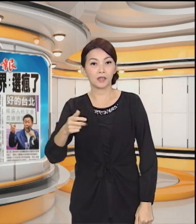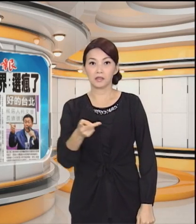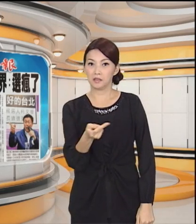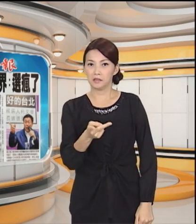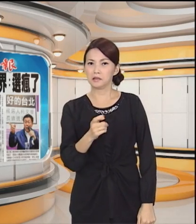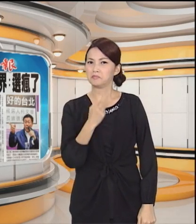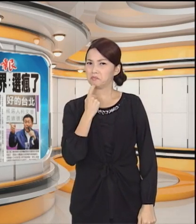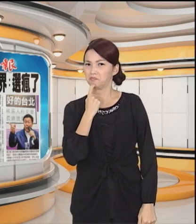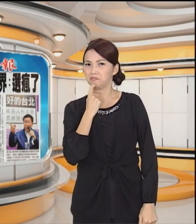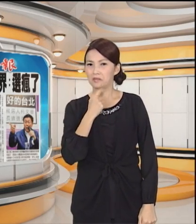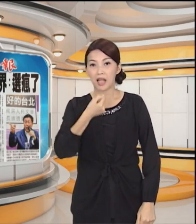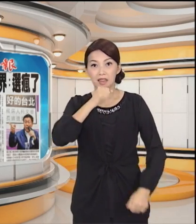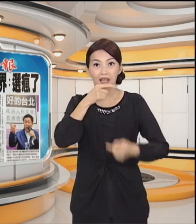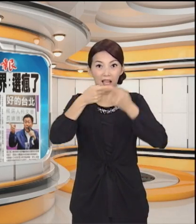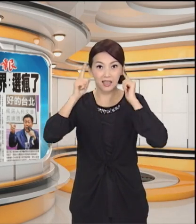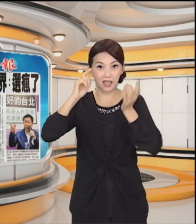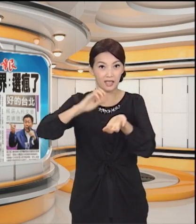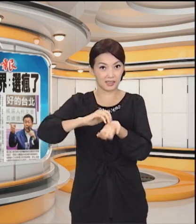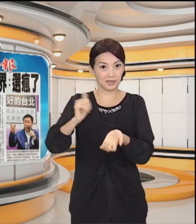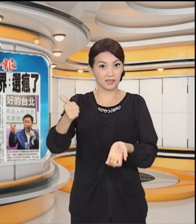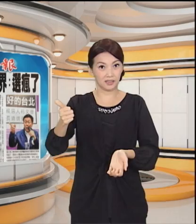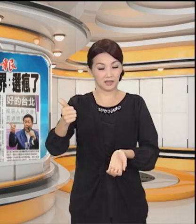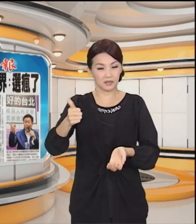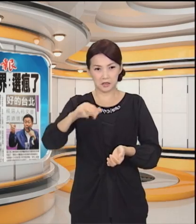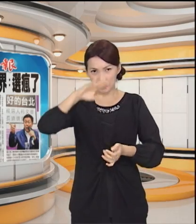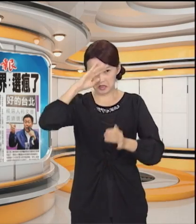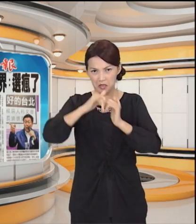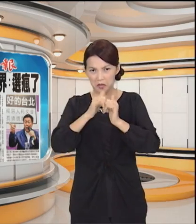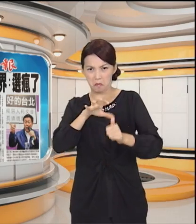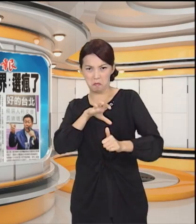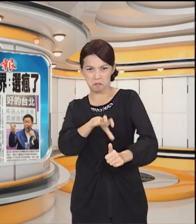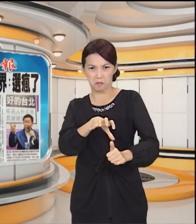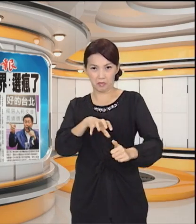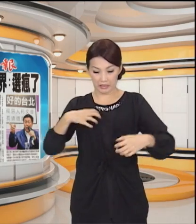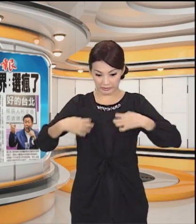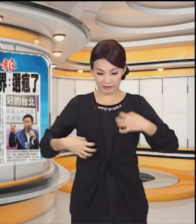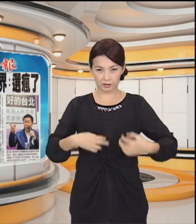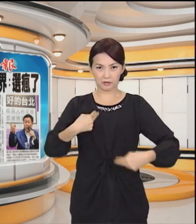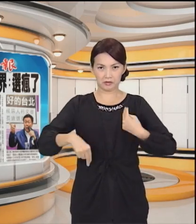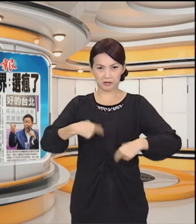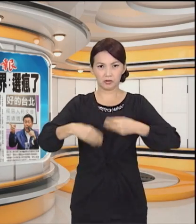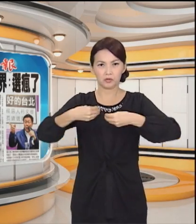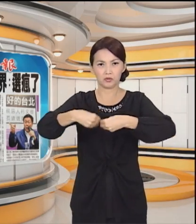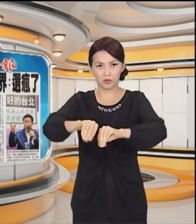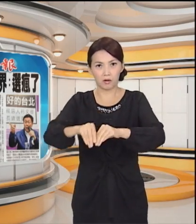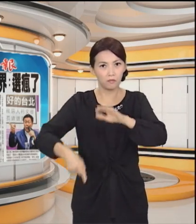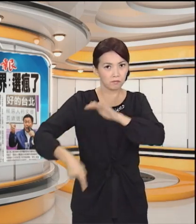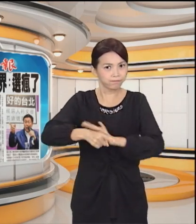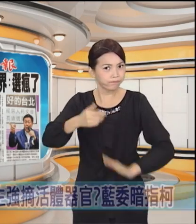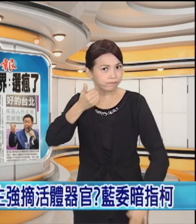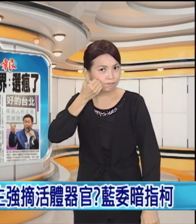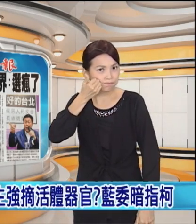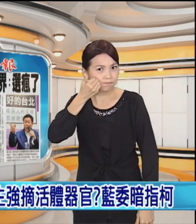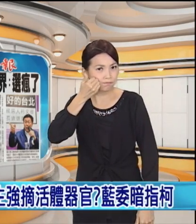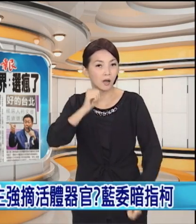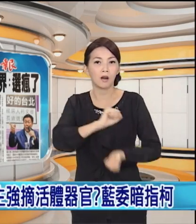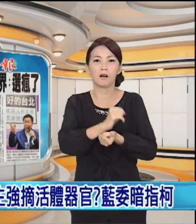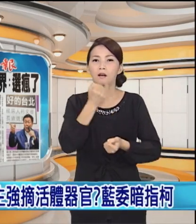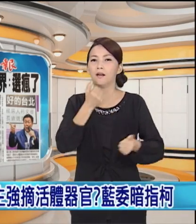院的医师疑似涉及违法强摘伤者的器官做器官移植，而且案子就